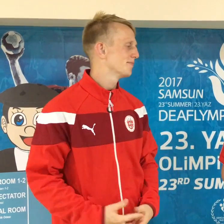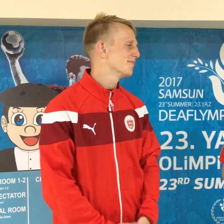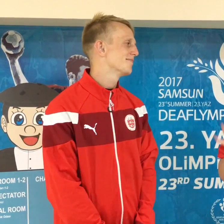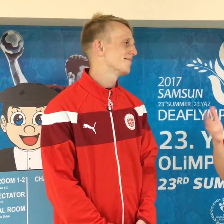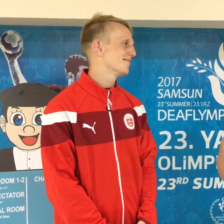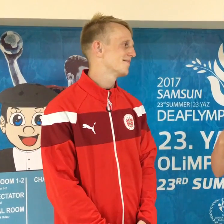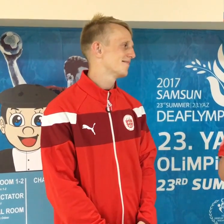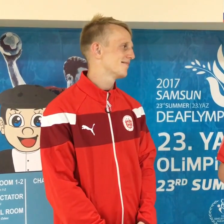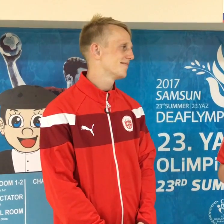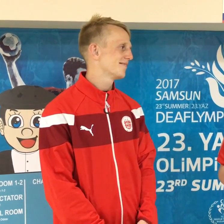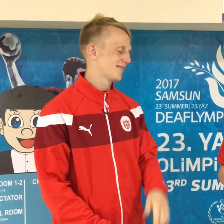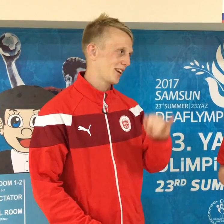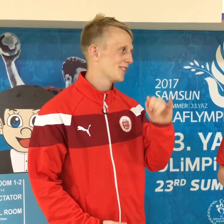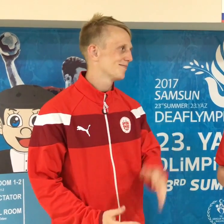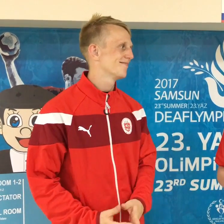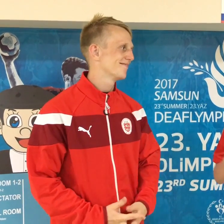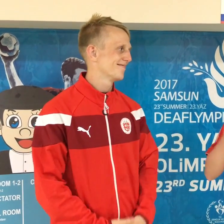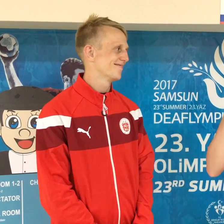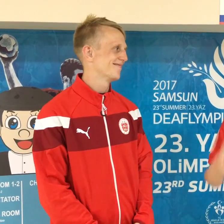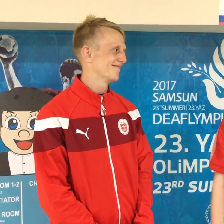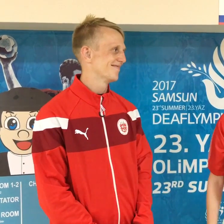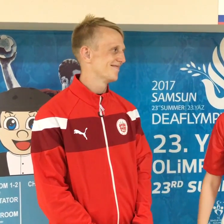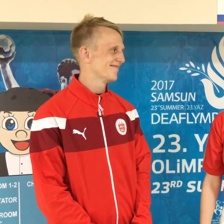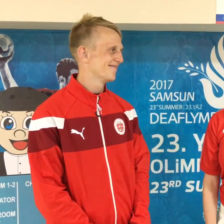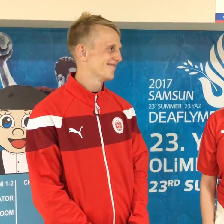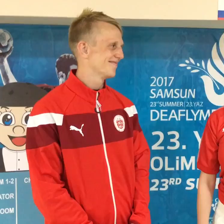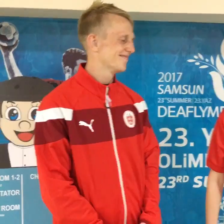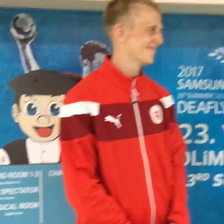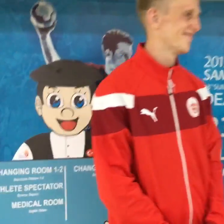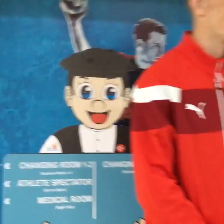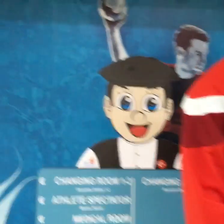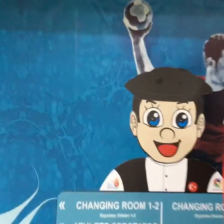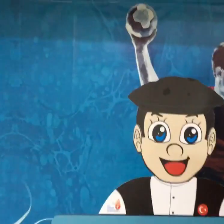Jeg glæder mig rigtig meget til næste kamp. Ja, det gør jeg. Nå, det er ikke lige for at høre.